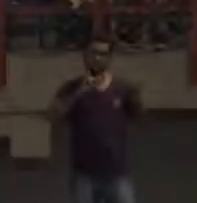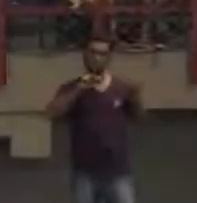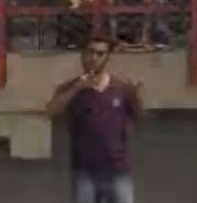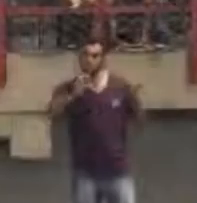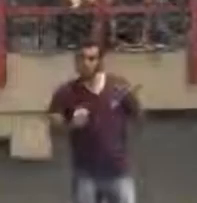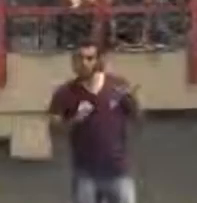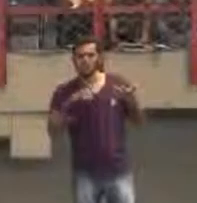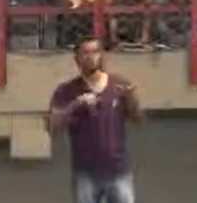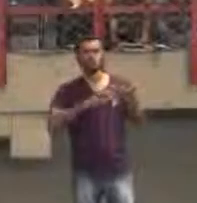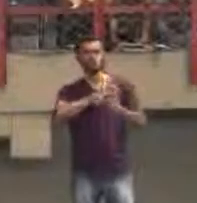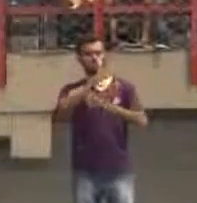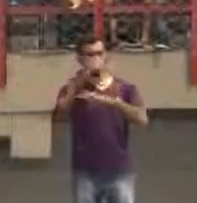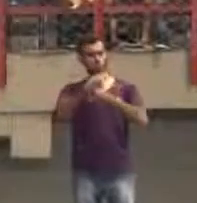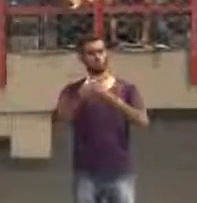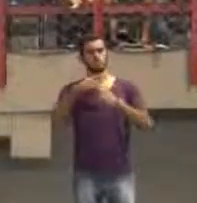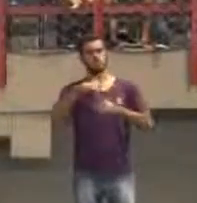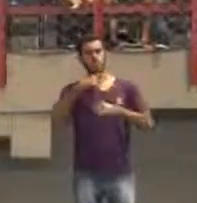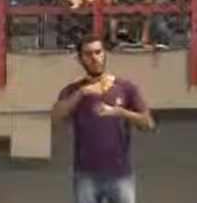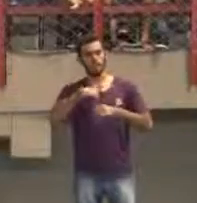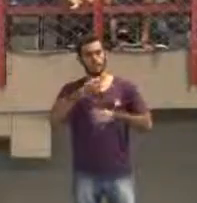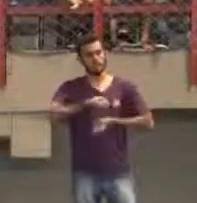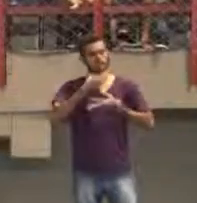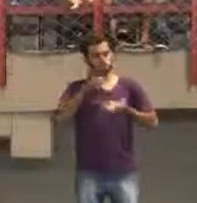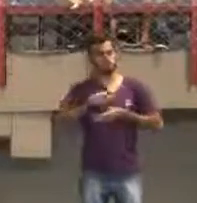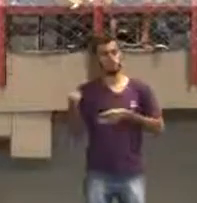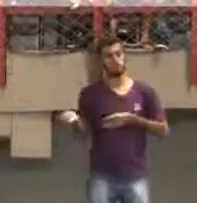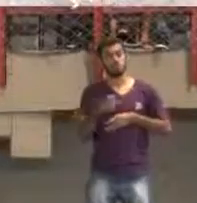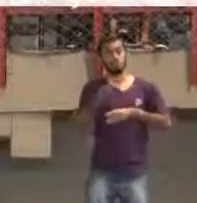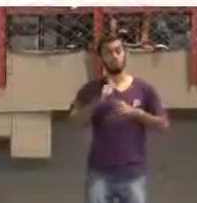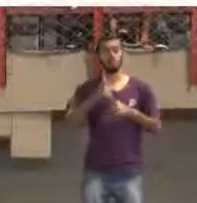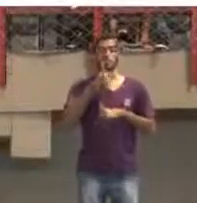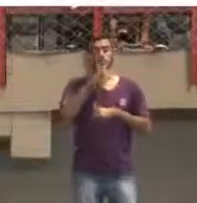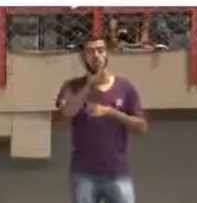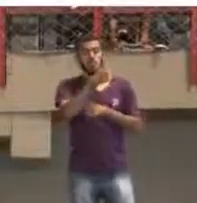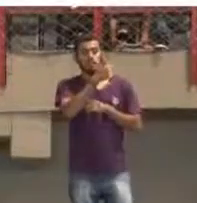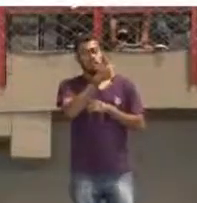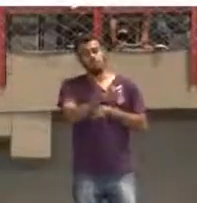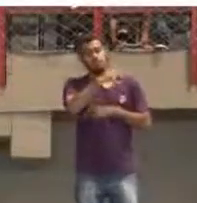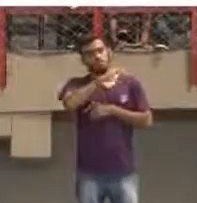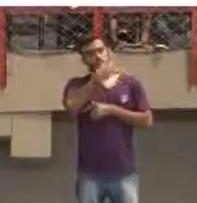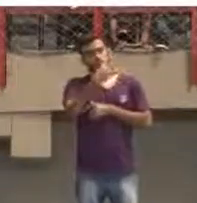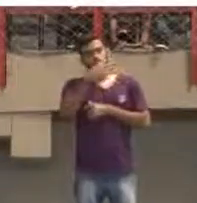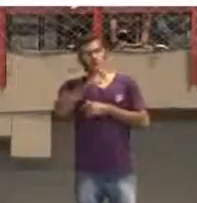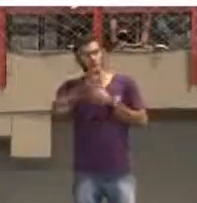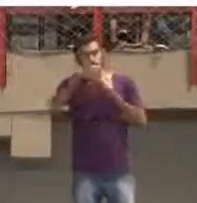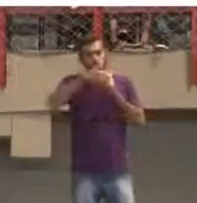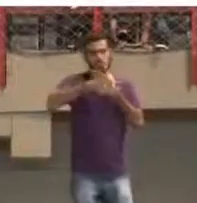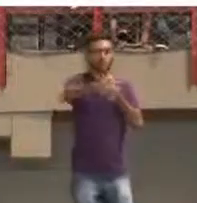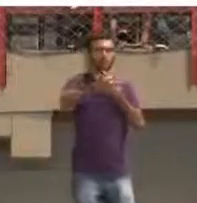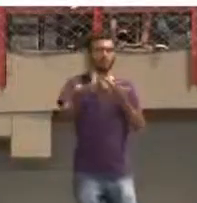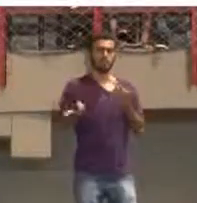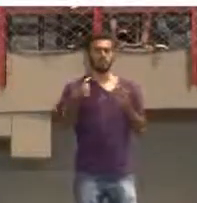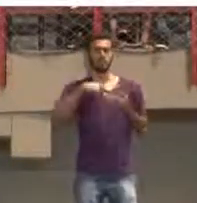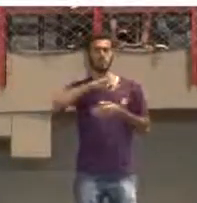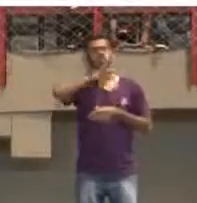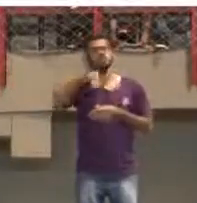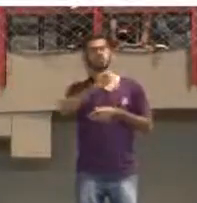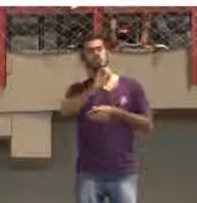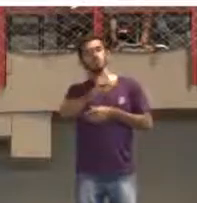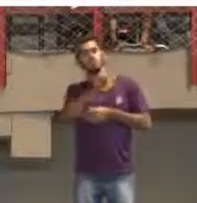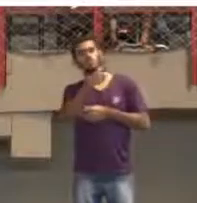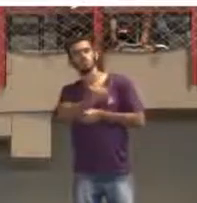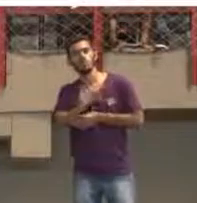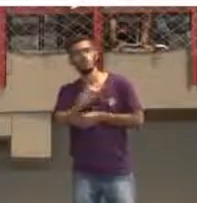e a poesia de 45 para frente e a poesia de João Cabral de Melo Neto em